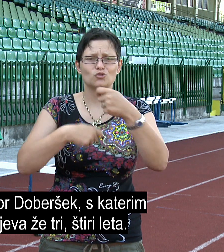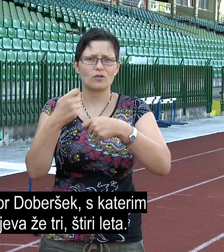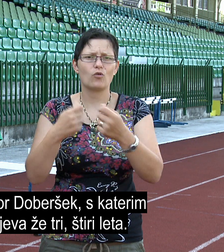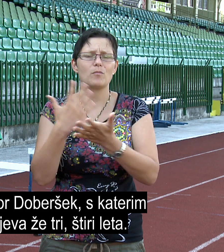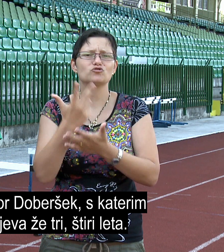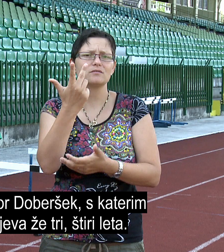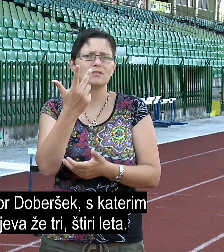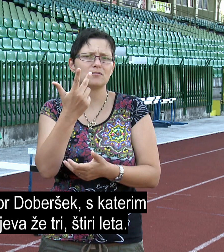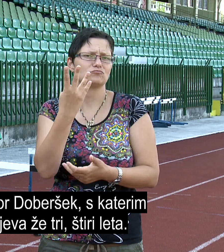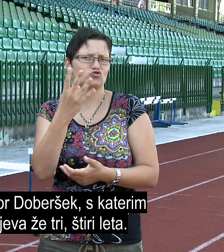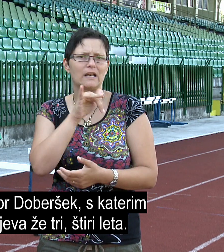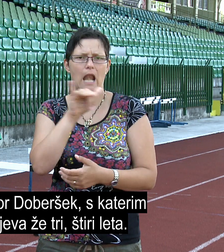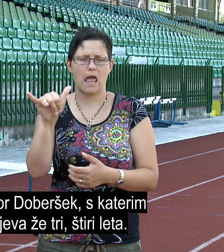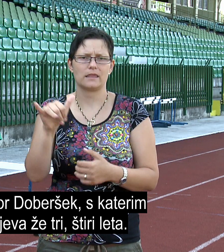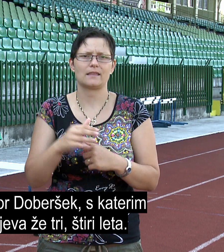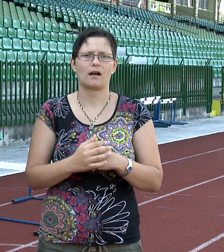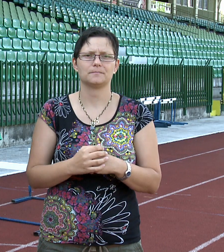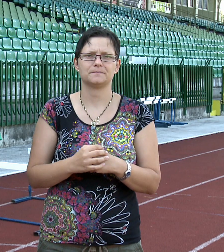leta.